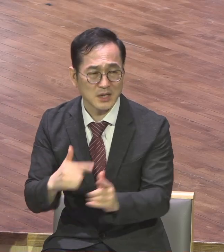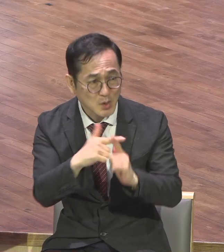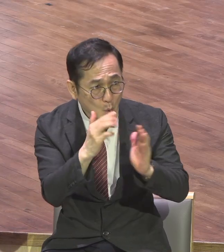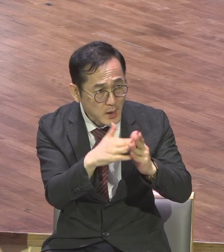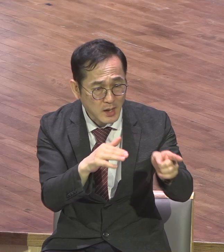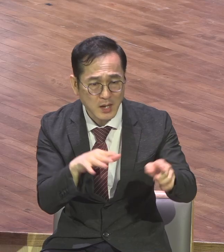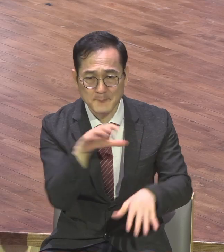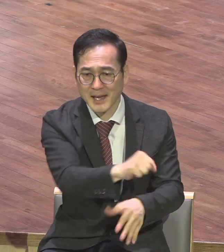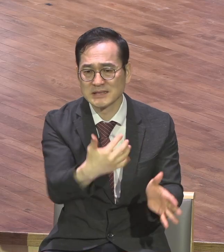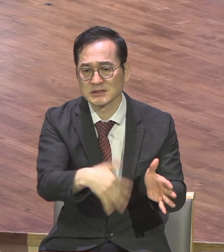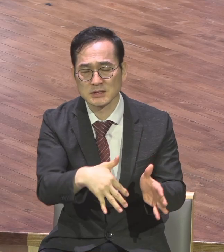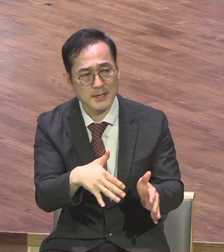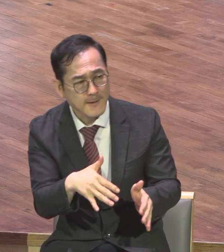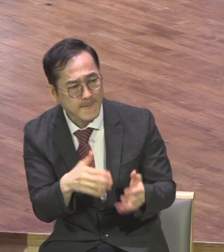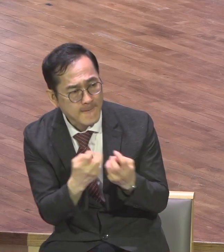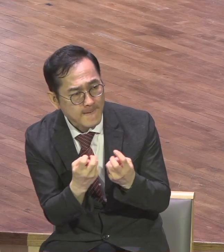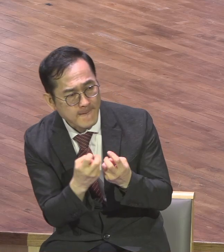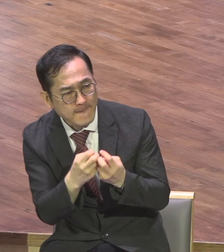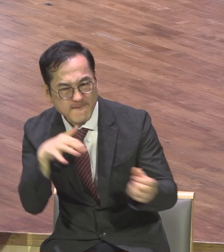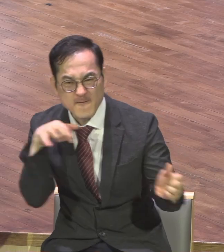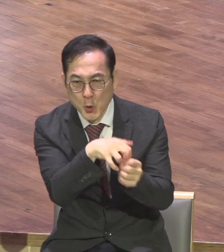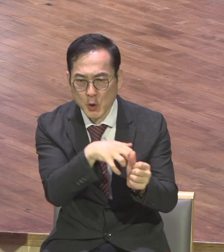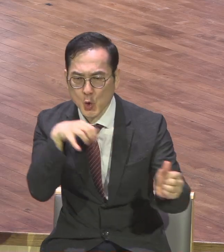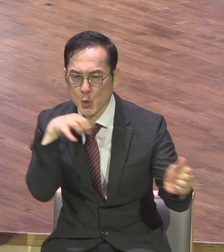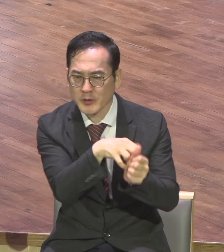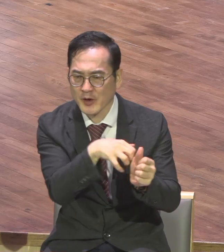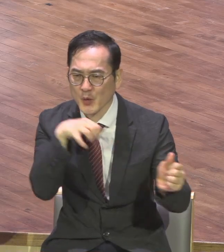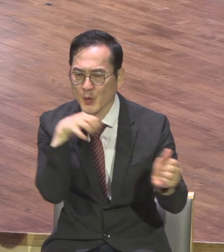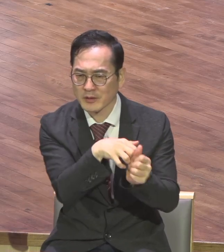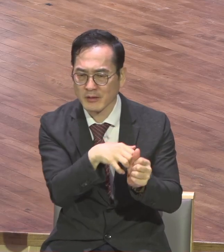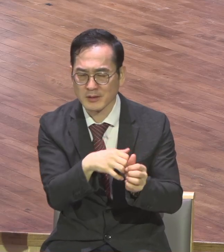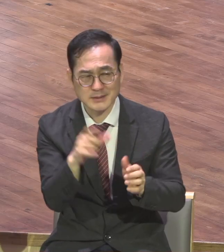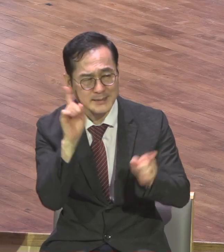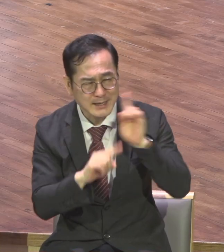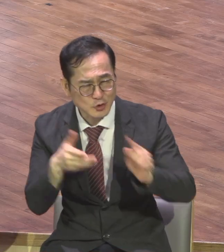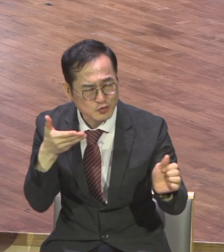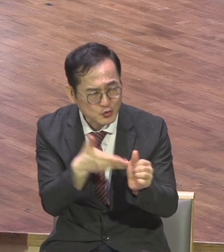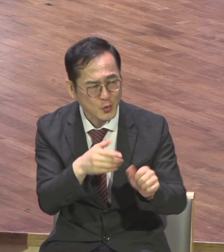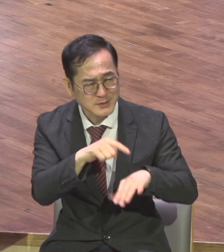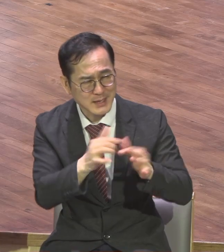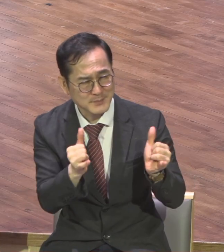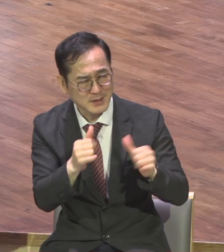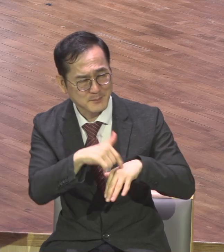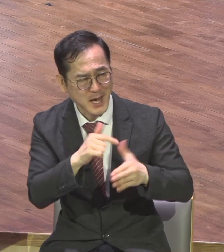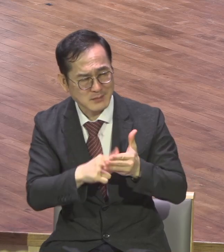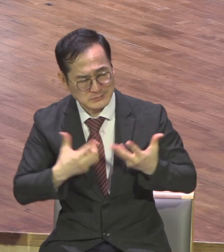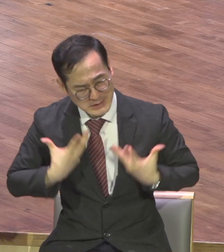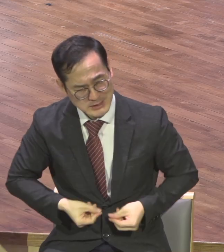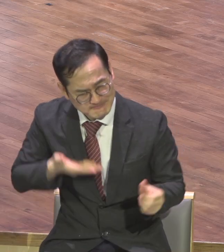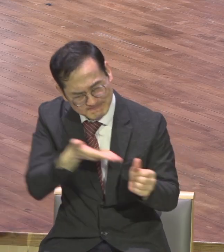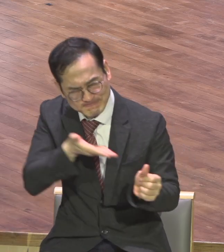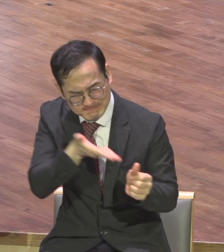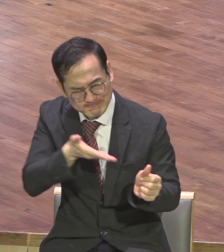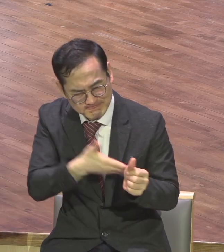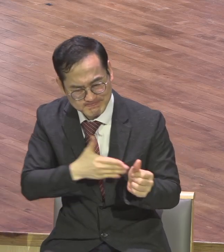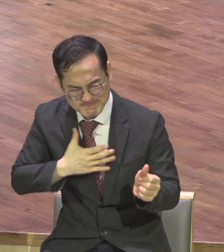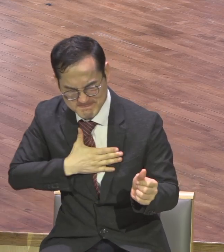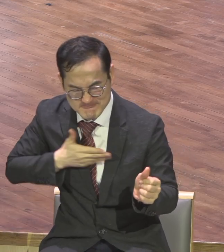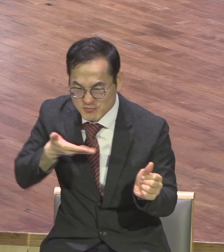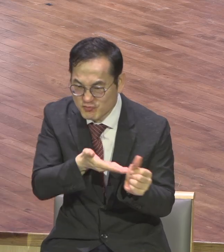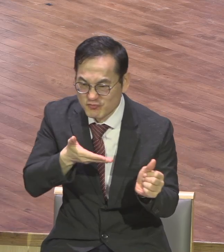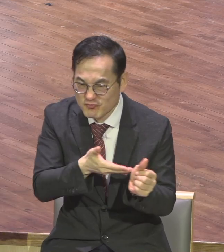공격해서 사람들의 마음을 상하게 하고 시험들게 하고 낙심하게 하게 만드는 짓을 합니다.